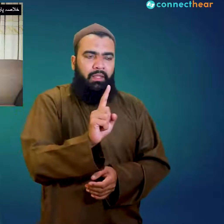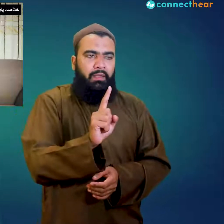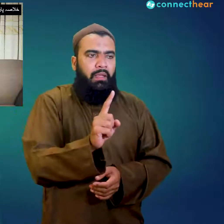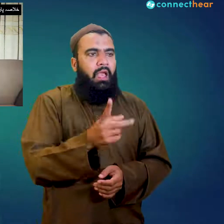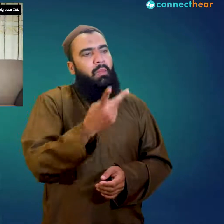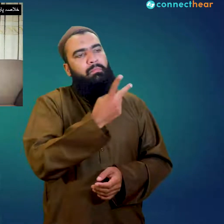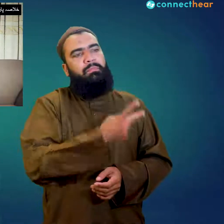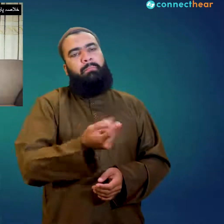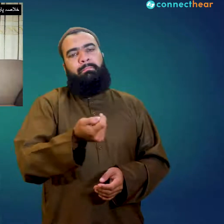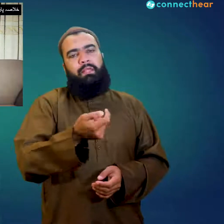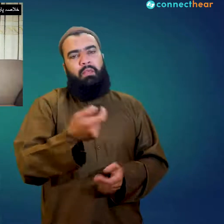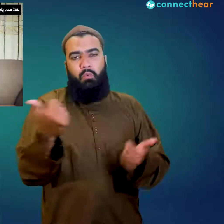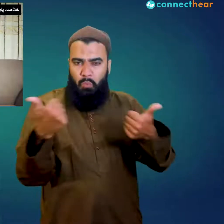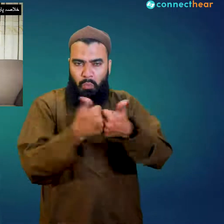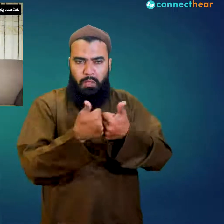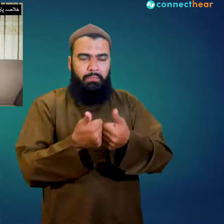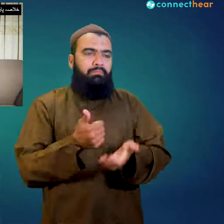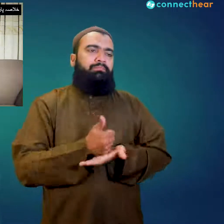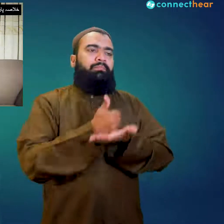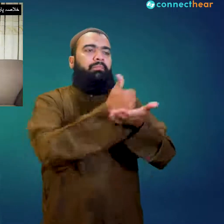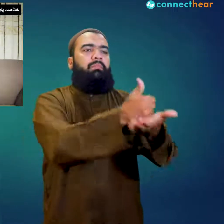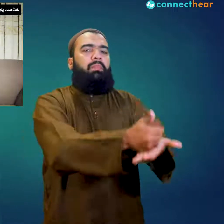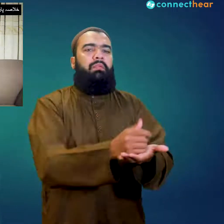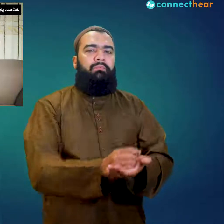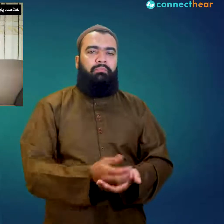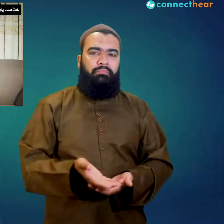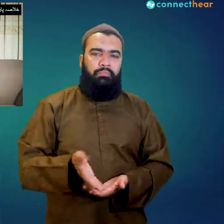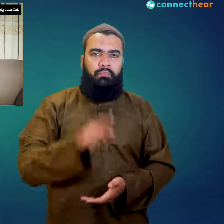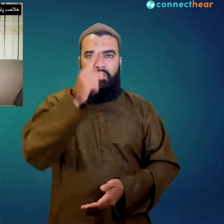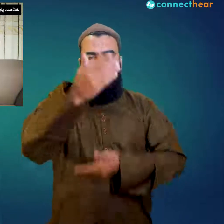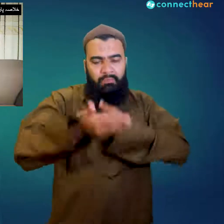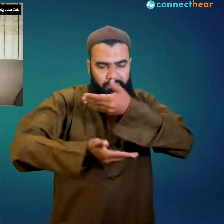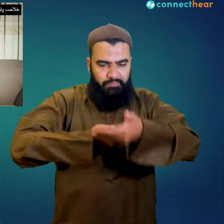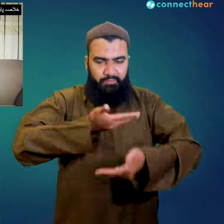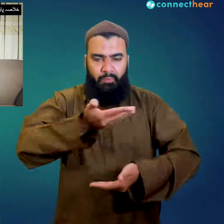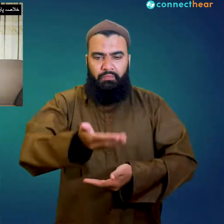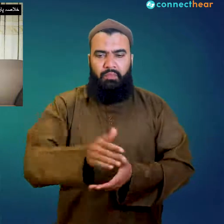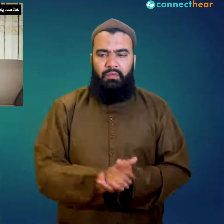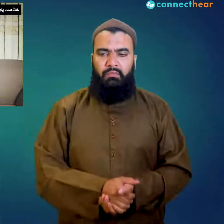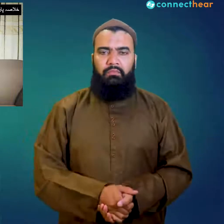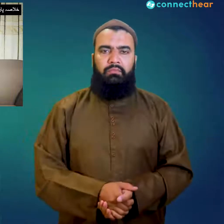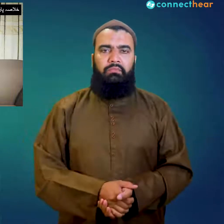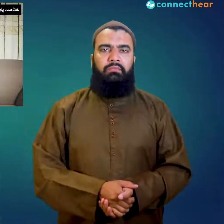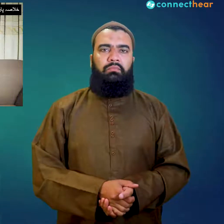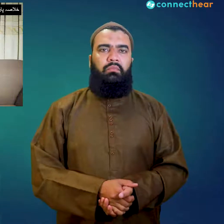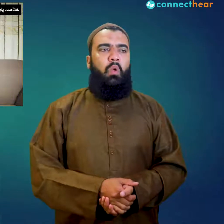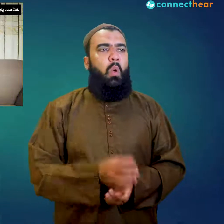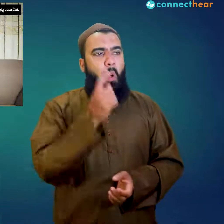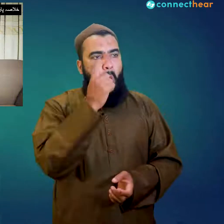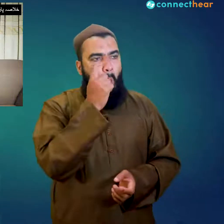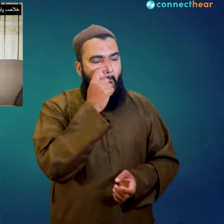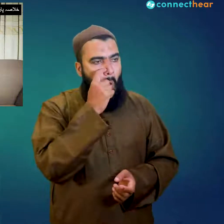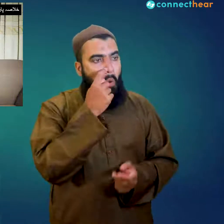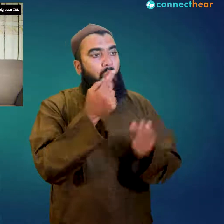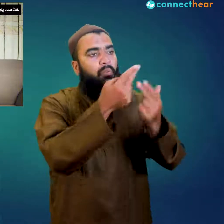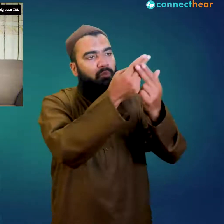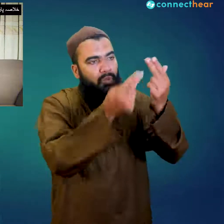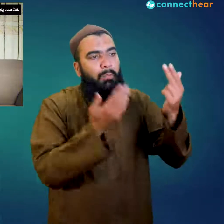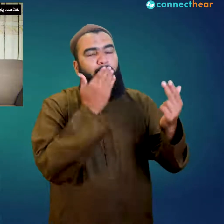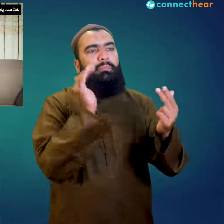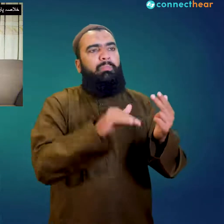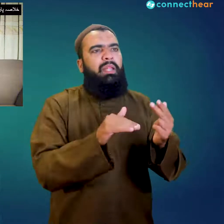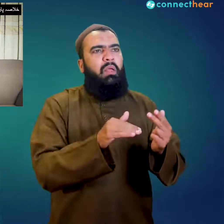ہے، حرمت علیکم امہاتکم، اس آیت مبارکہ کے اندر ان عورتوں کا ذکر ہے جن